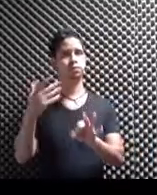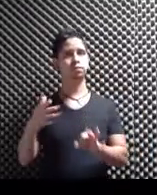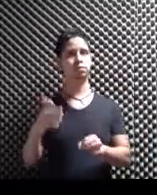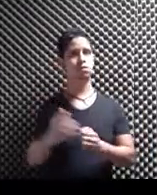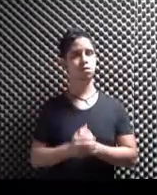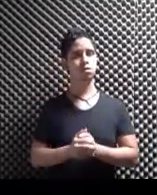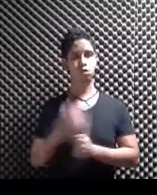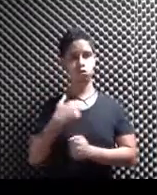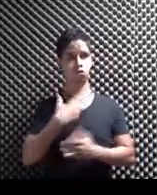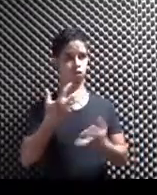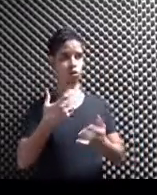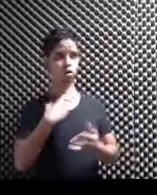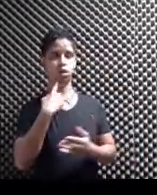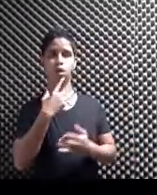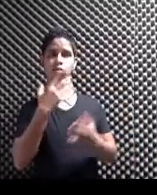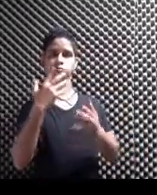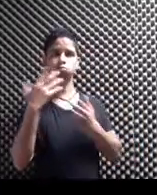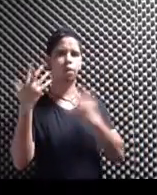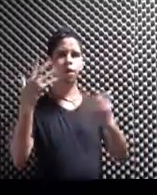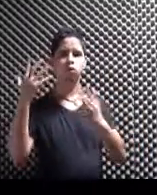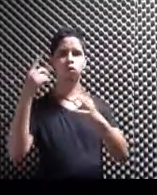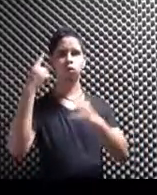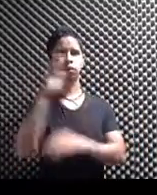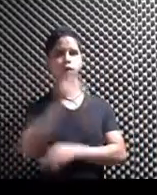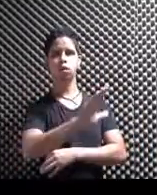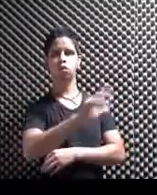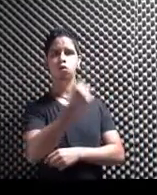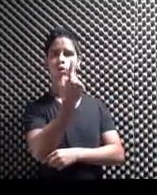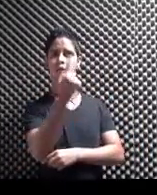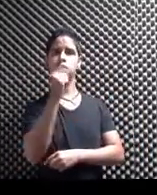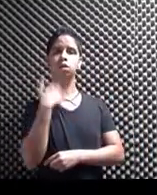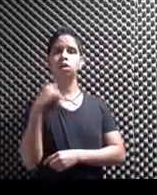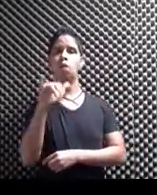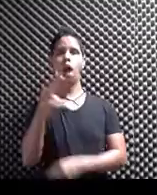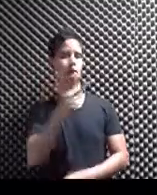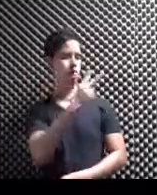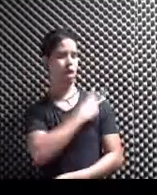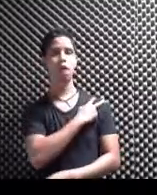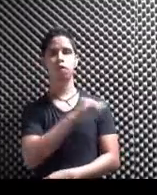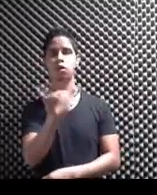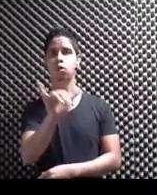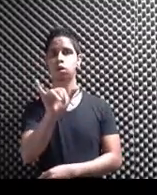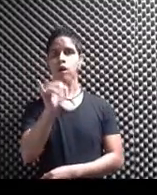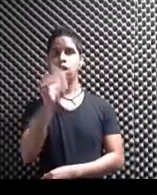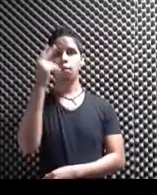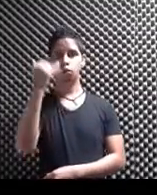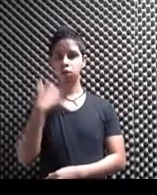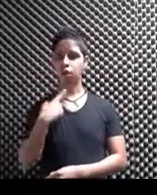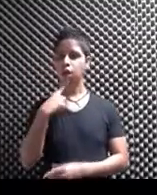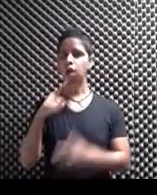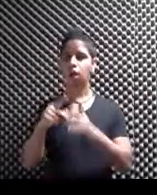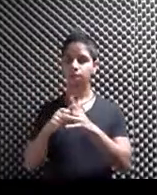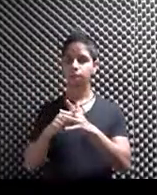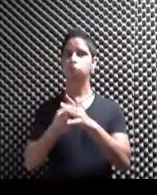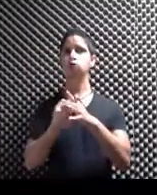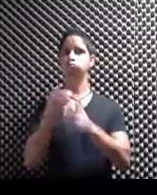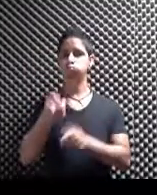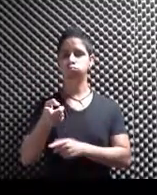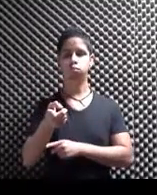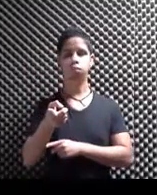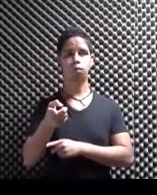yo quiero que el aplauso no solamente los merecen ellos, sino el patrono. Claro, te voy a decir cómo se llama la doña. empieza el